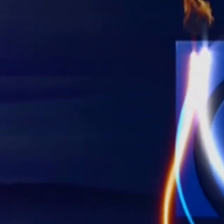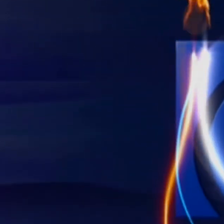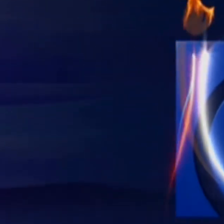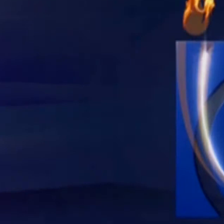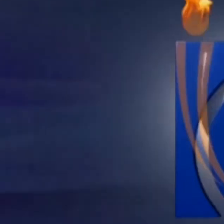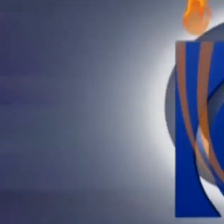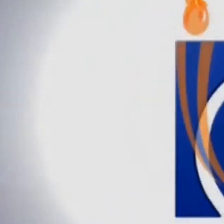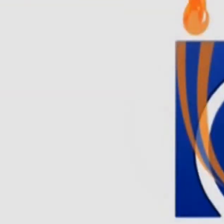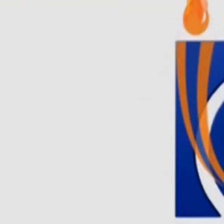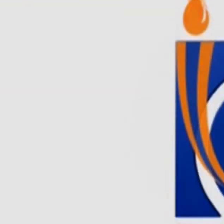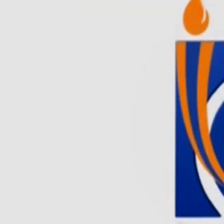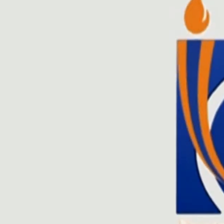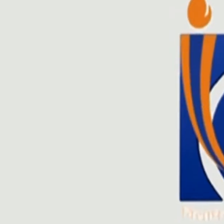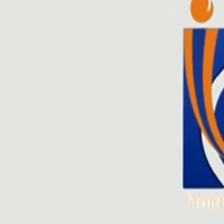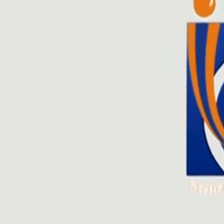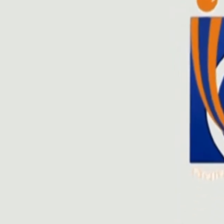और सुनाओ कर दो